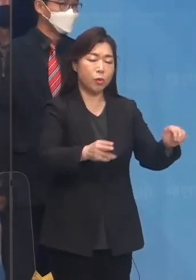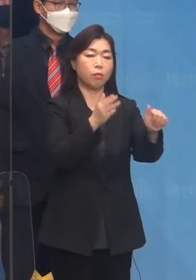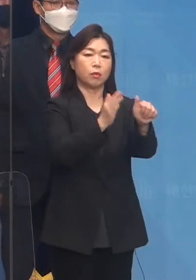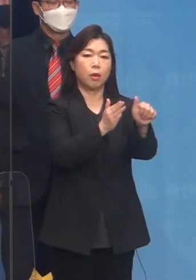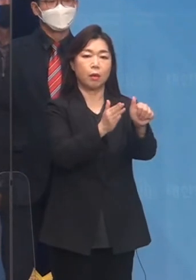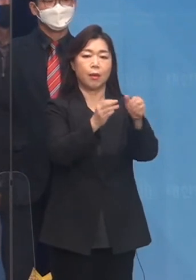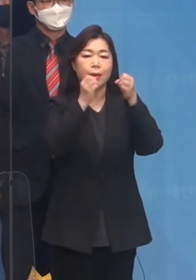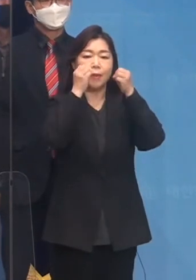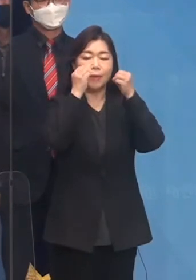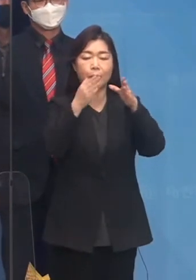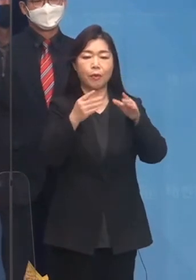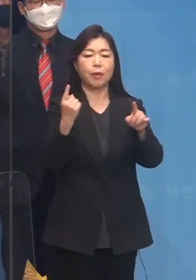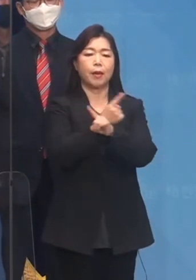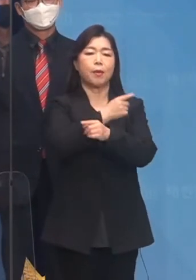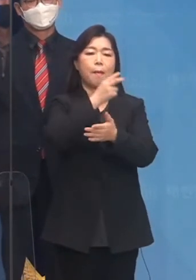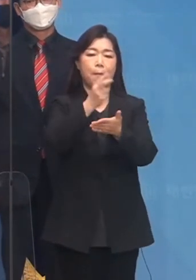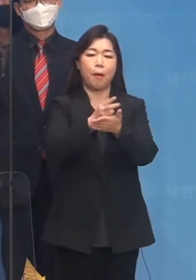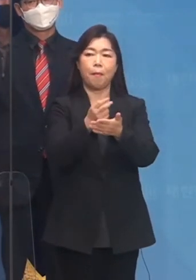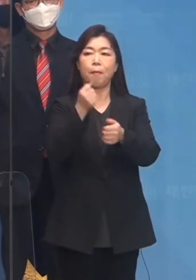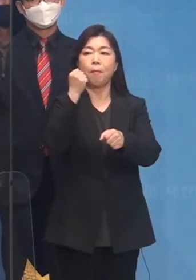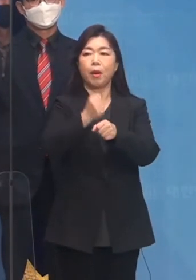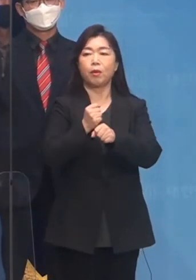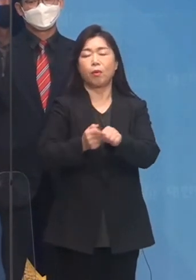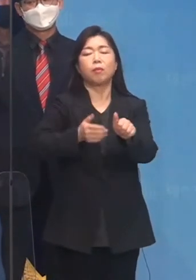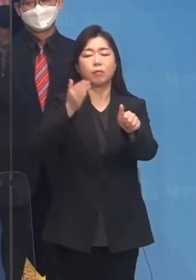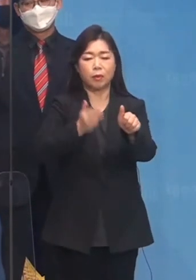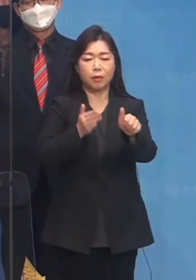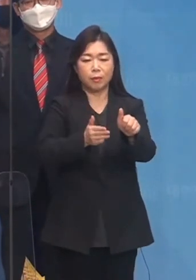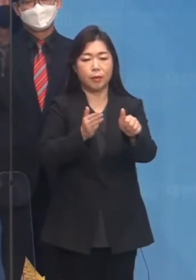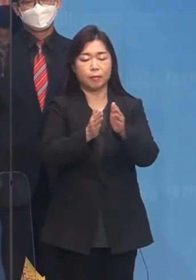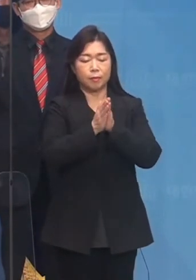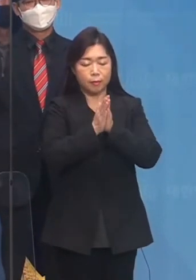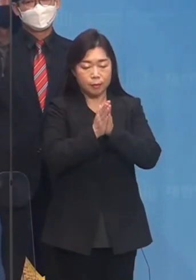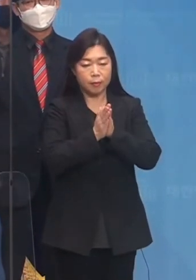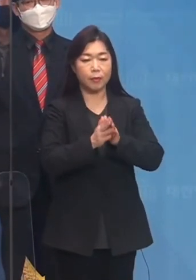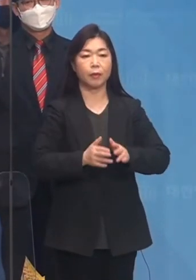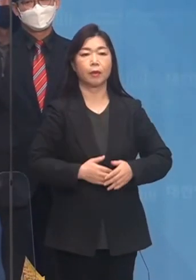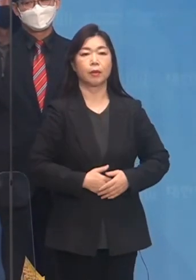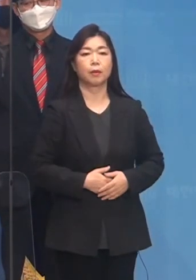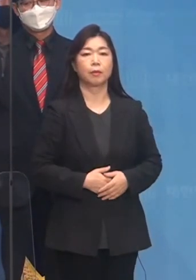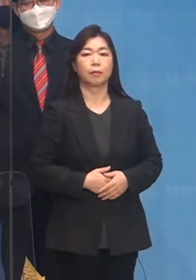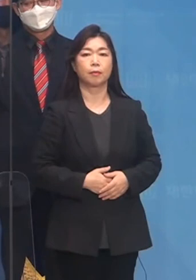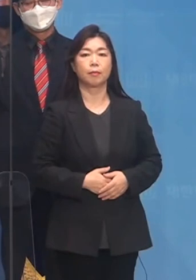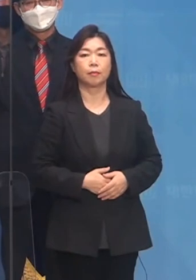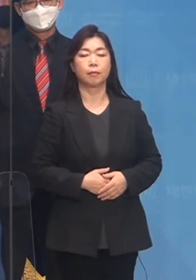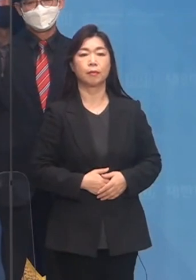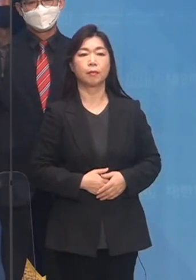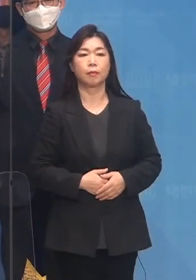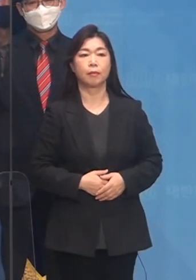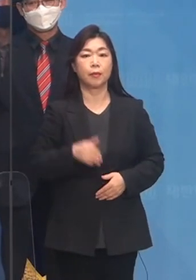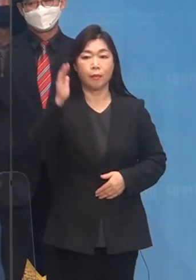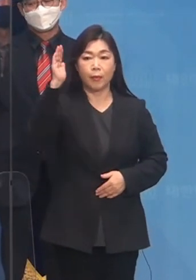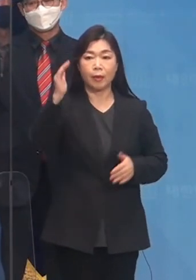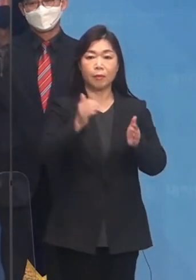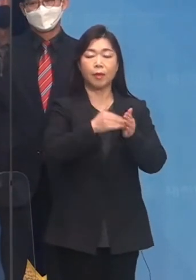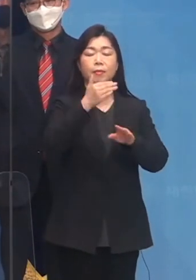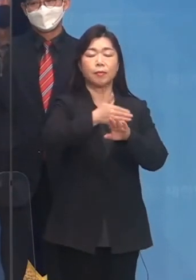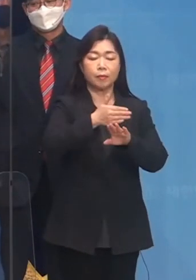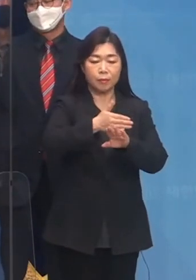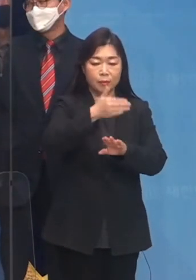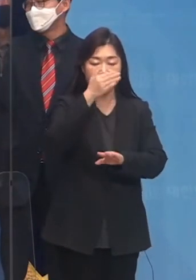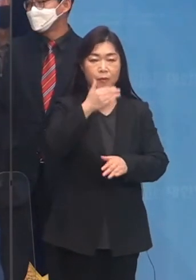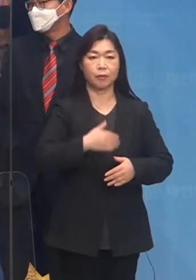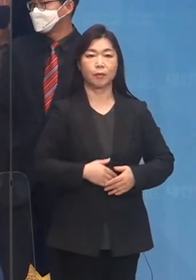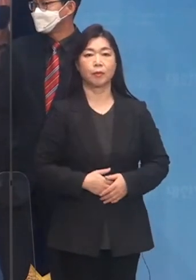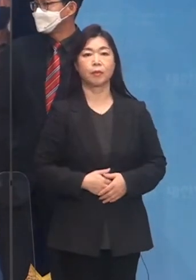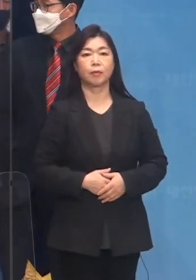해주시고 새로운 개정법을 만들어 주실 것을 강력하게 부탁을 드리겠습니다. 이상입니다. 감사합니다.